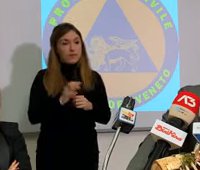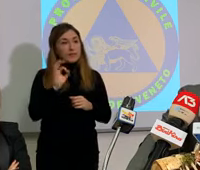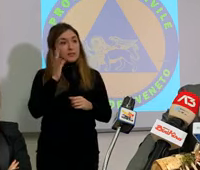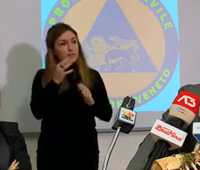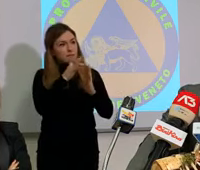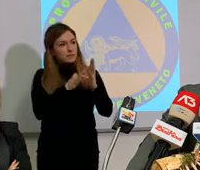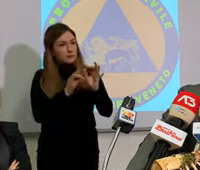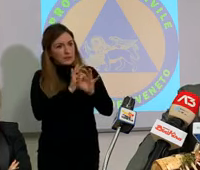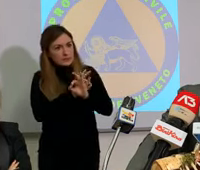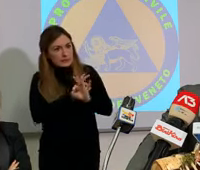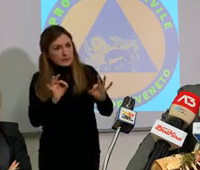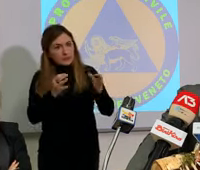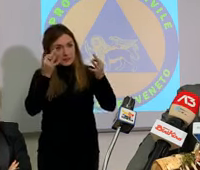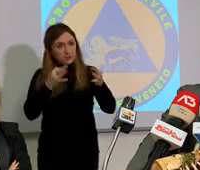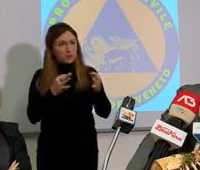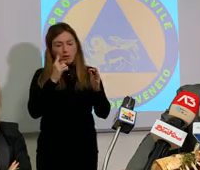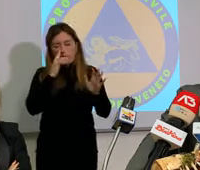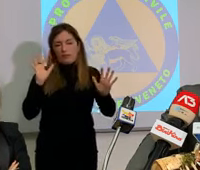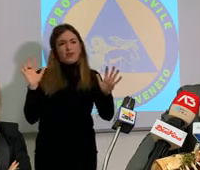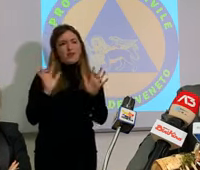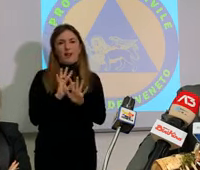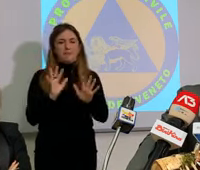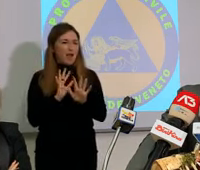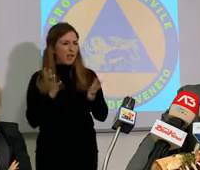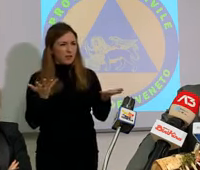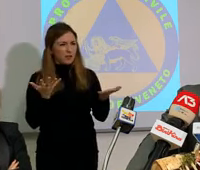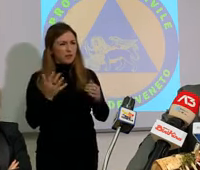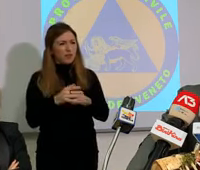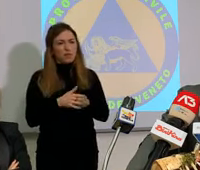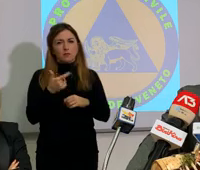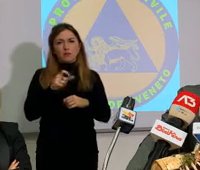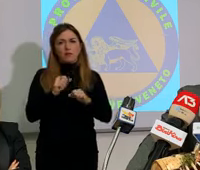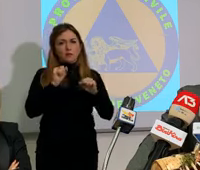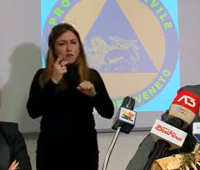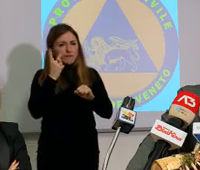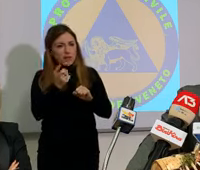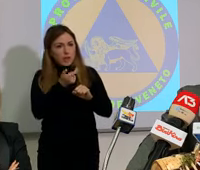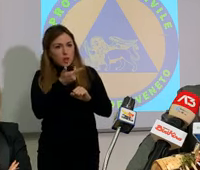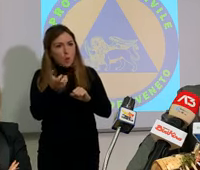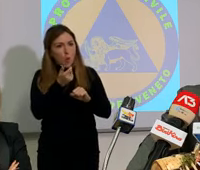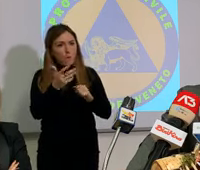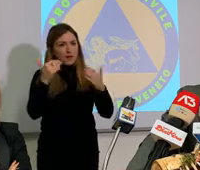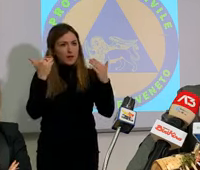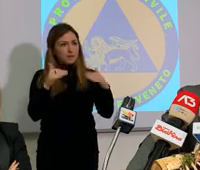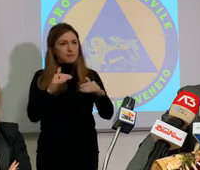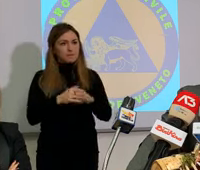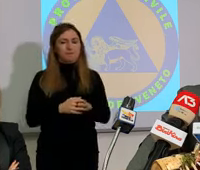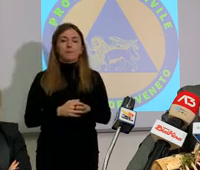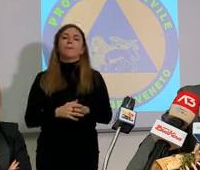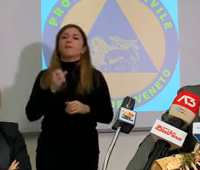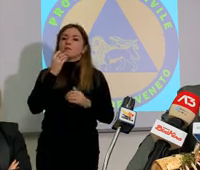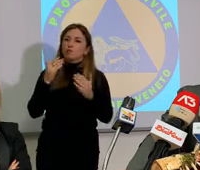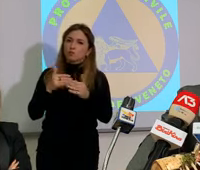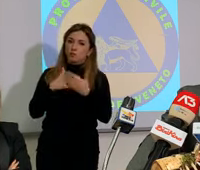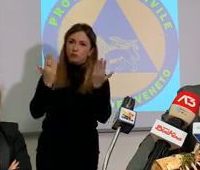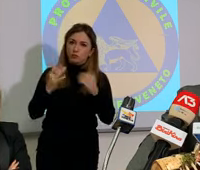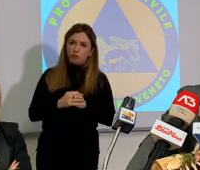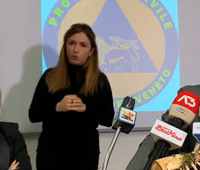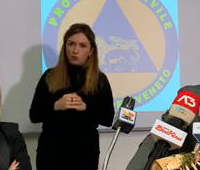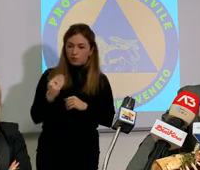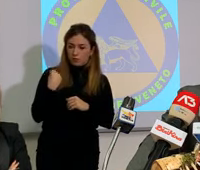ancora però questo è l'elemento questo alimenta il buongiorno innanzitutto ringrazio per questa